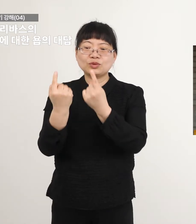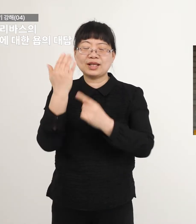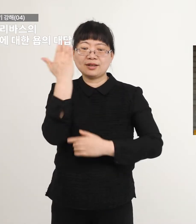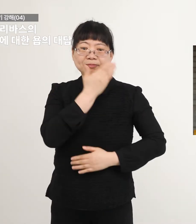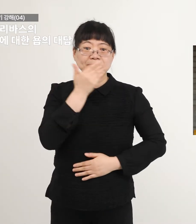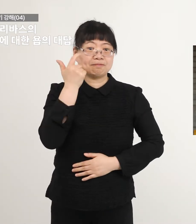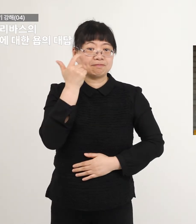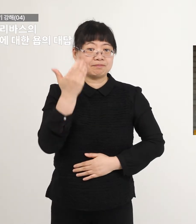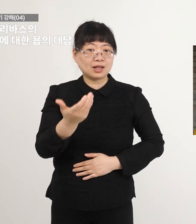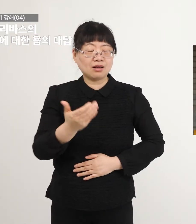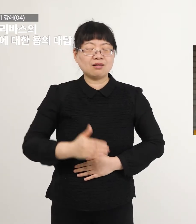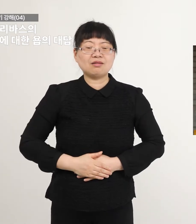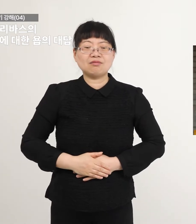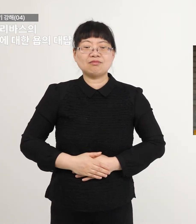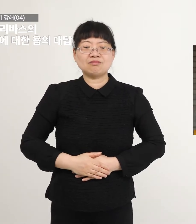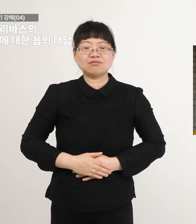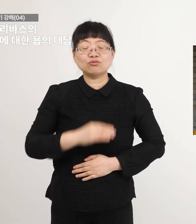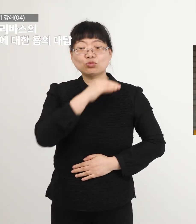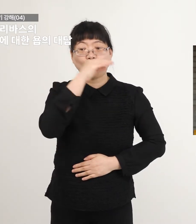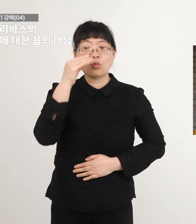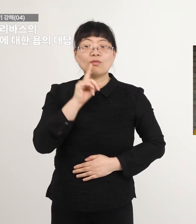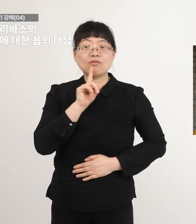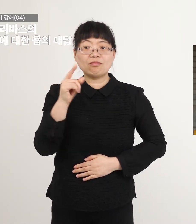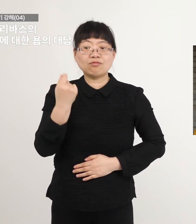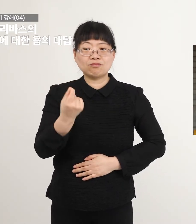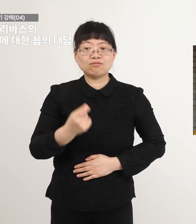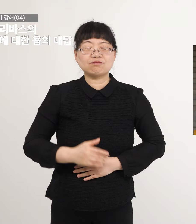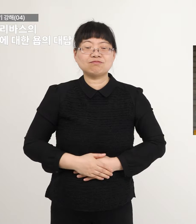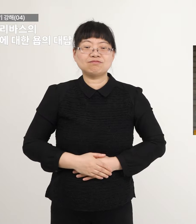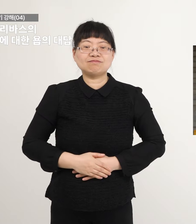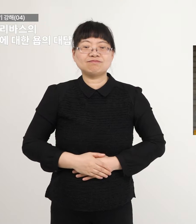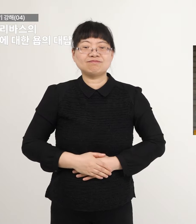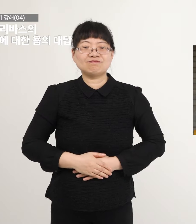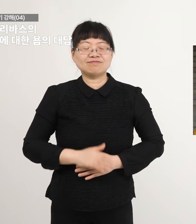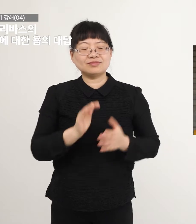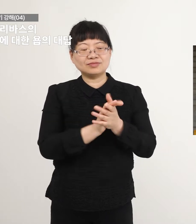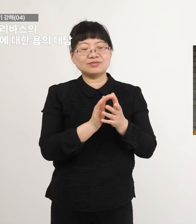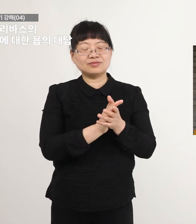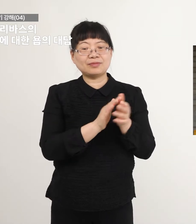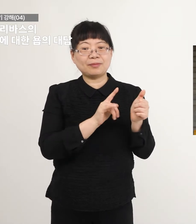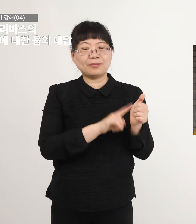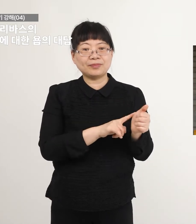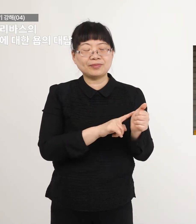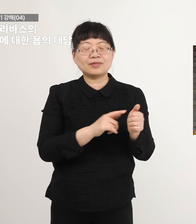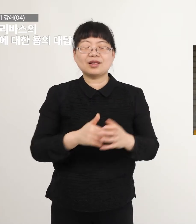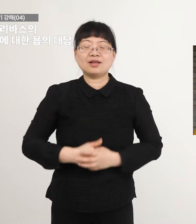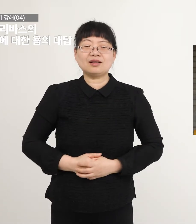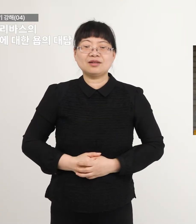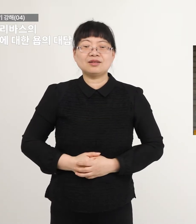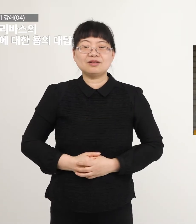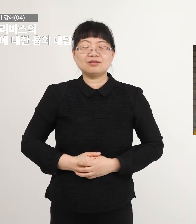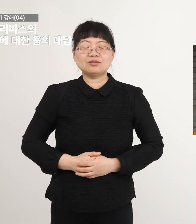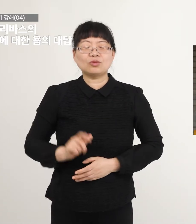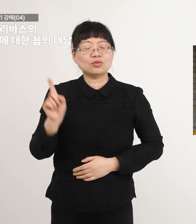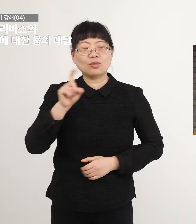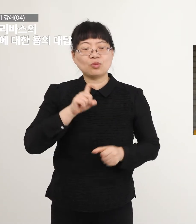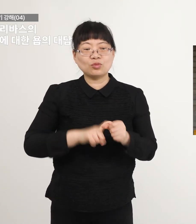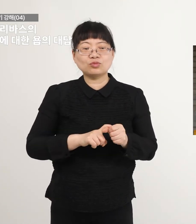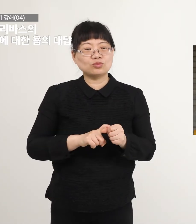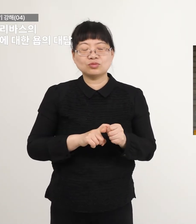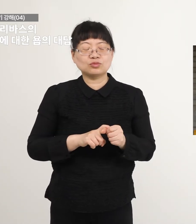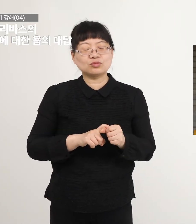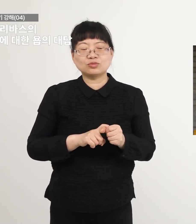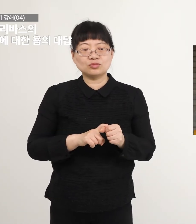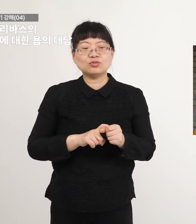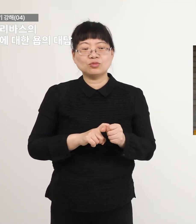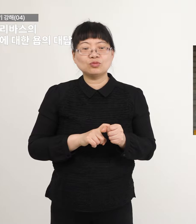깨끗하겠느냐? 굉장히 옳은 얘기 아닙니까? 친구들의 어쨌든 어떤 의도든 꺼낸